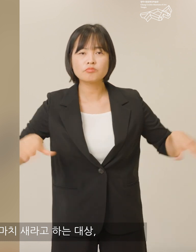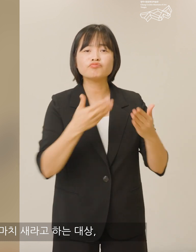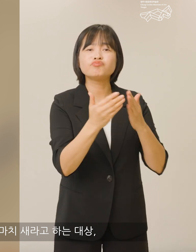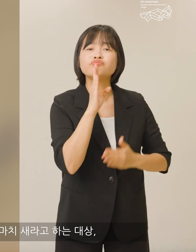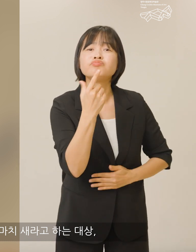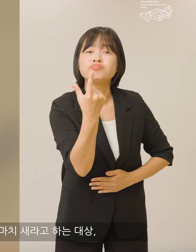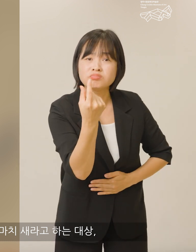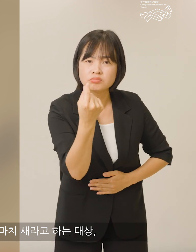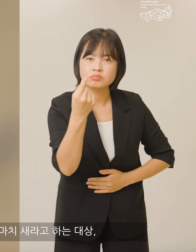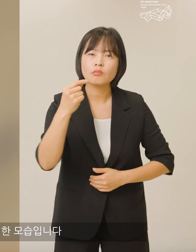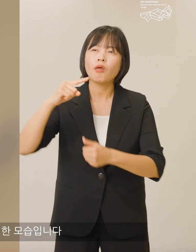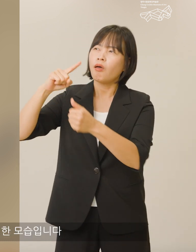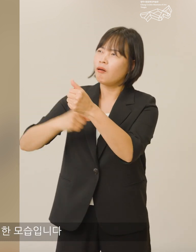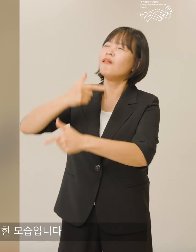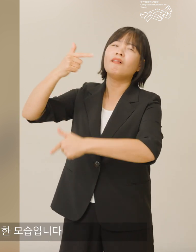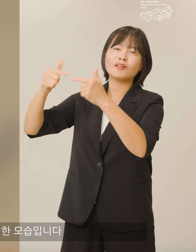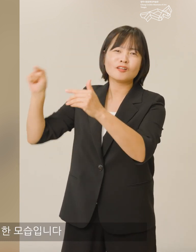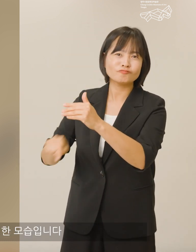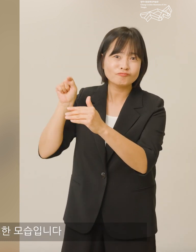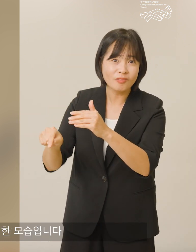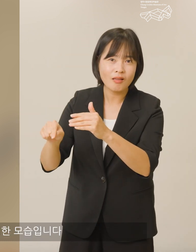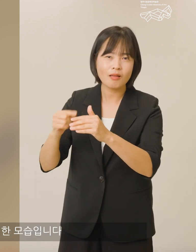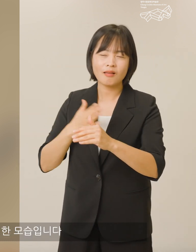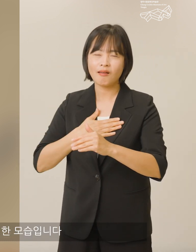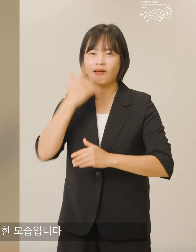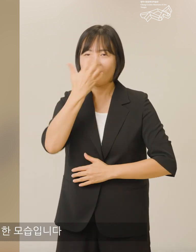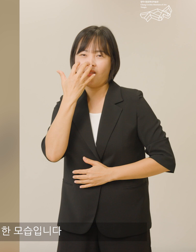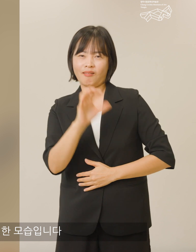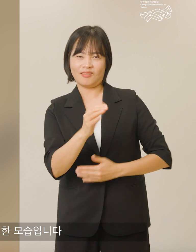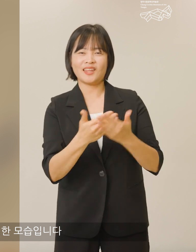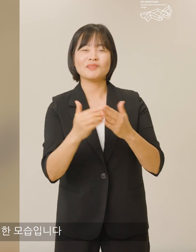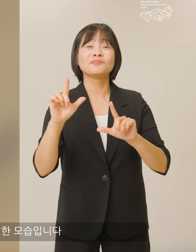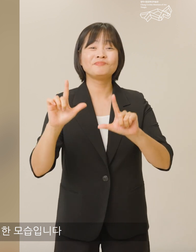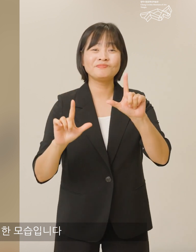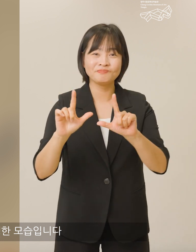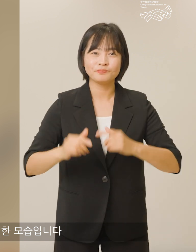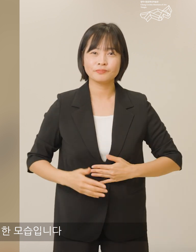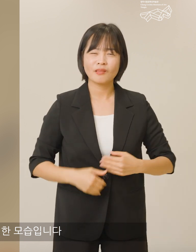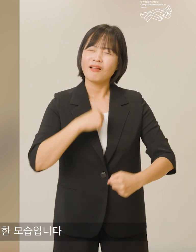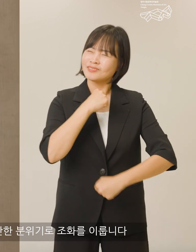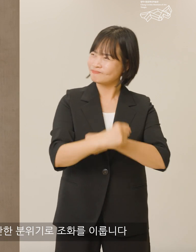마치 새라고 하는 대상, 즉 자연의 요소 속에 화가 자신을 투영한 모습입니다.